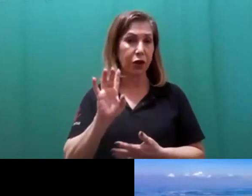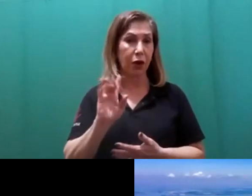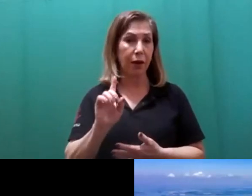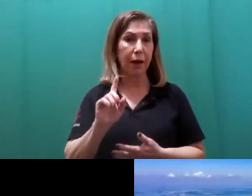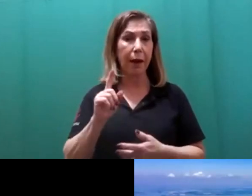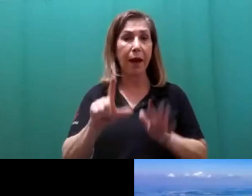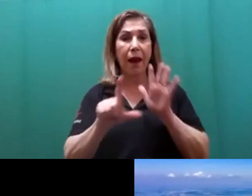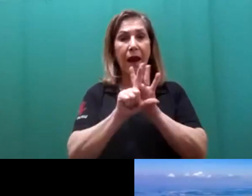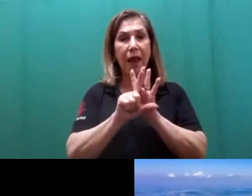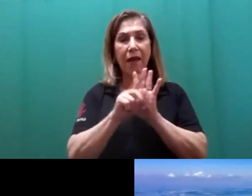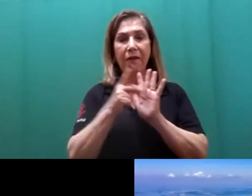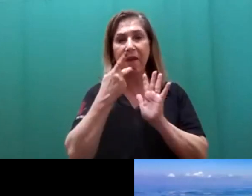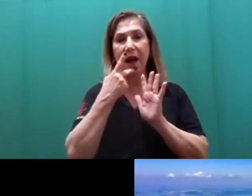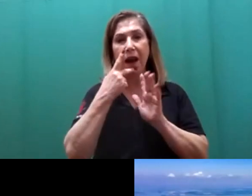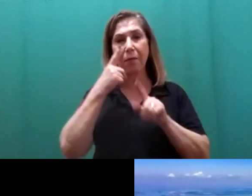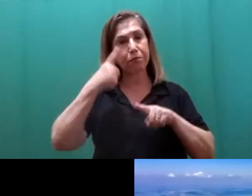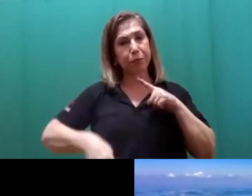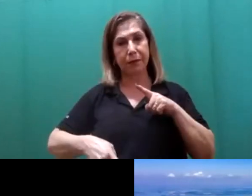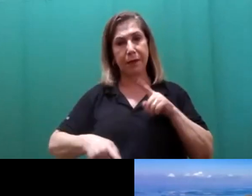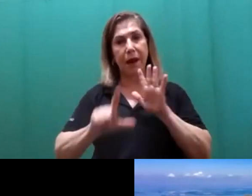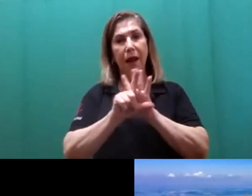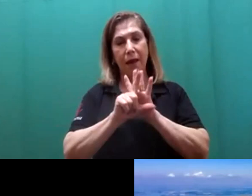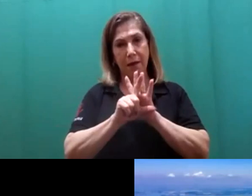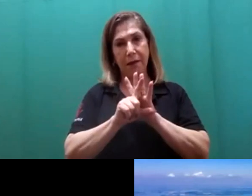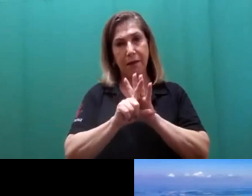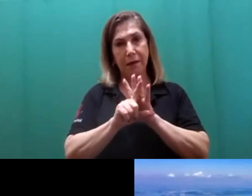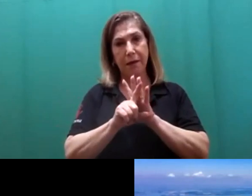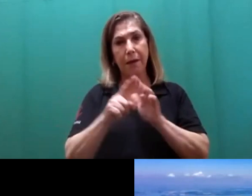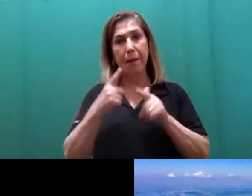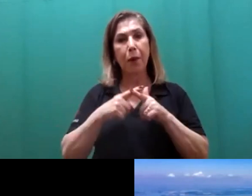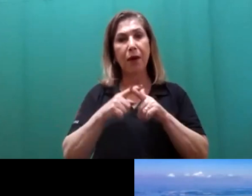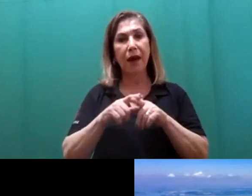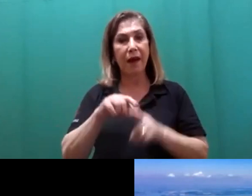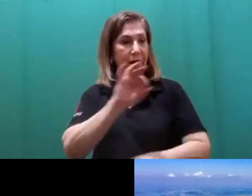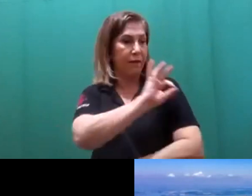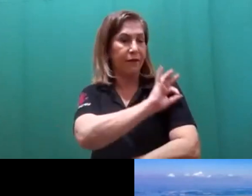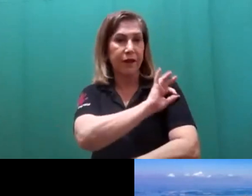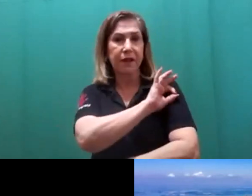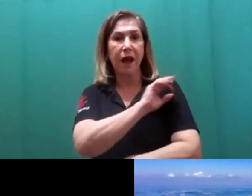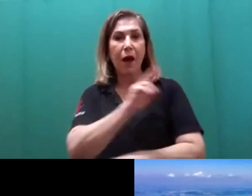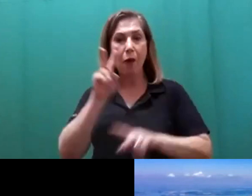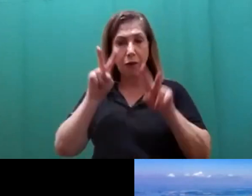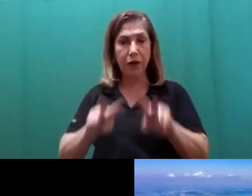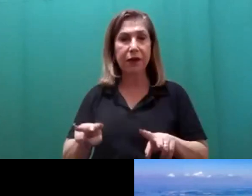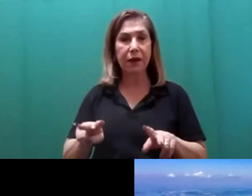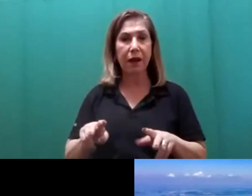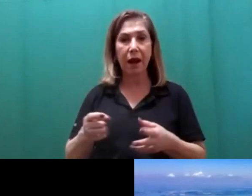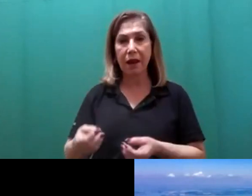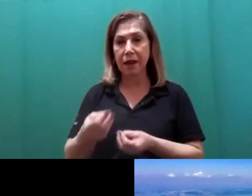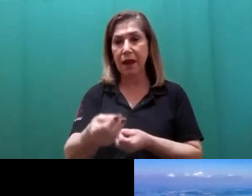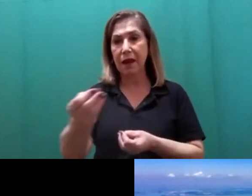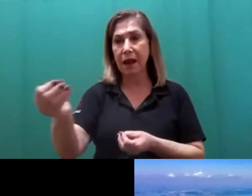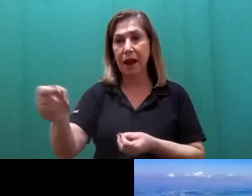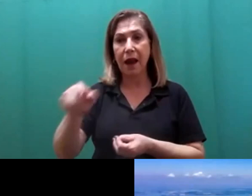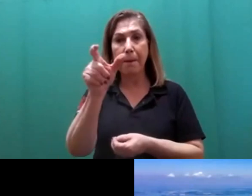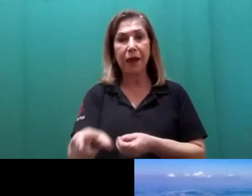própria lei que nos impede, porque a própria lei de vigilância, se você distribui o alimento e acontece com alguém que